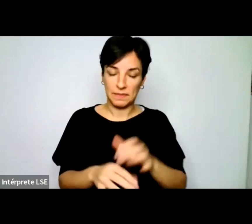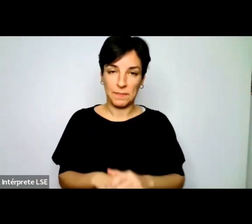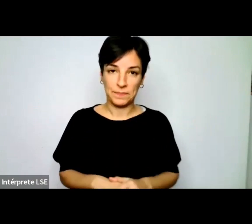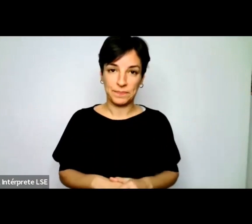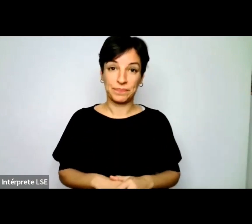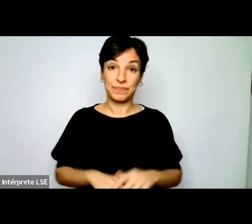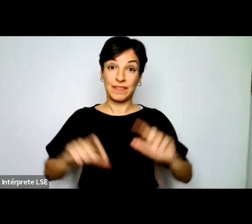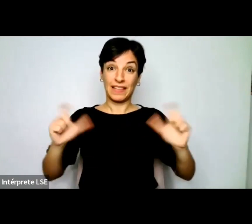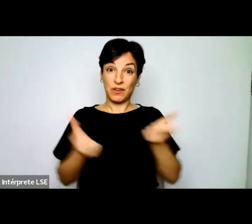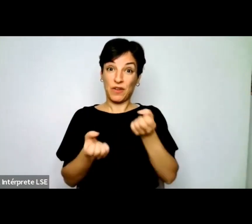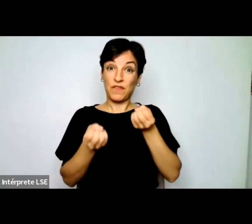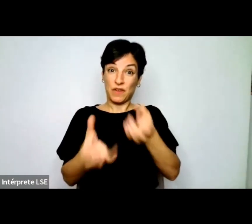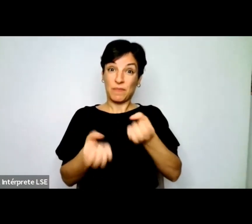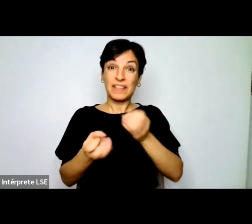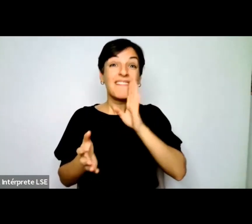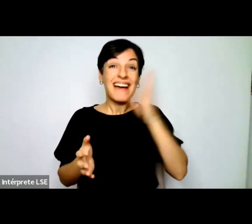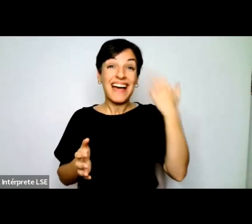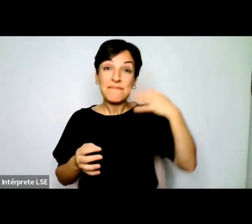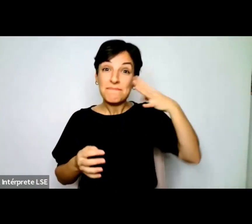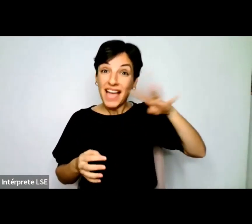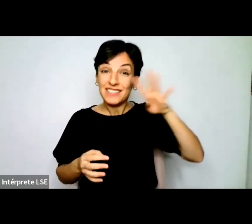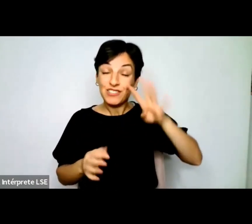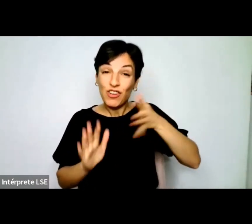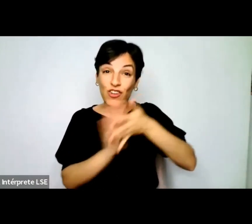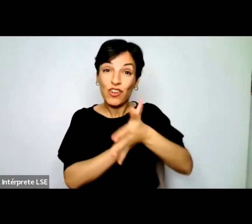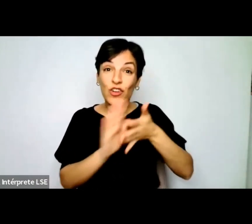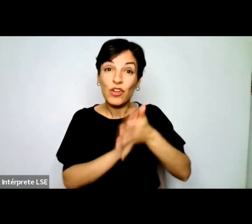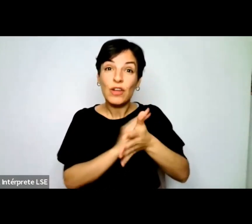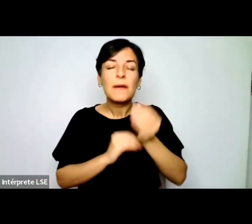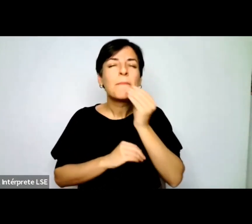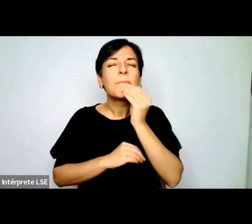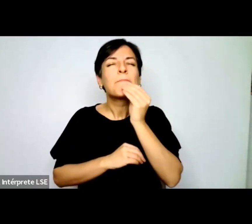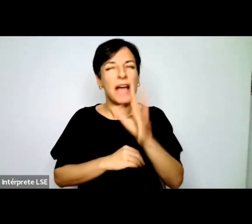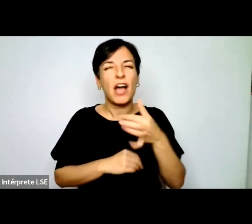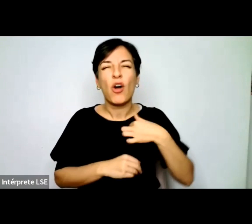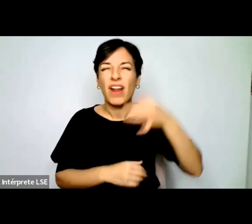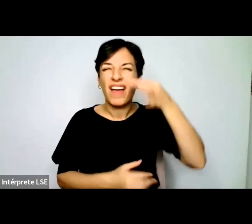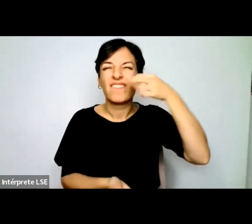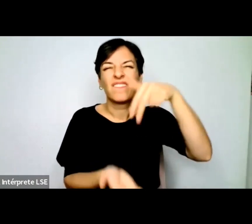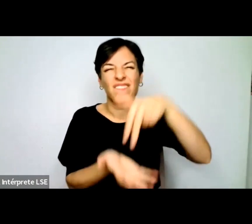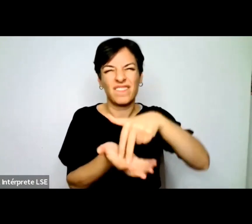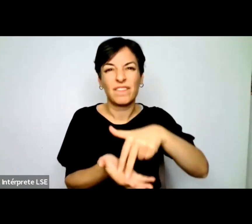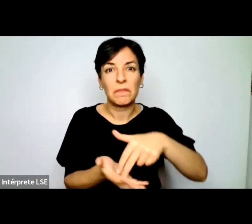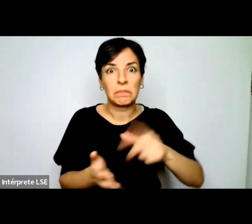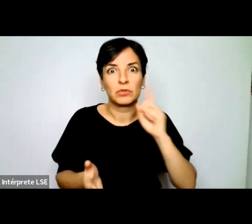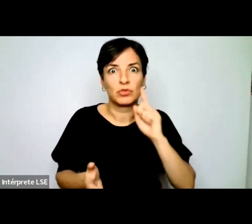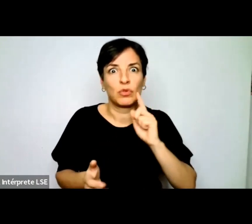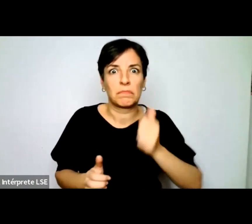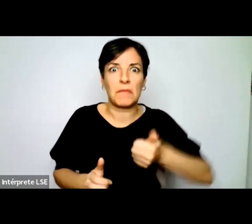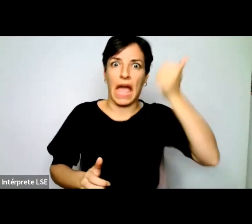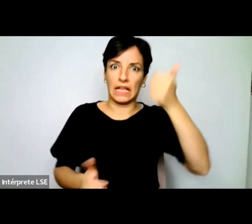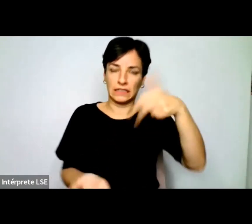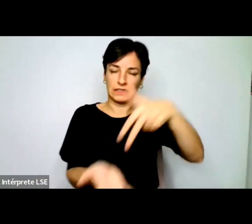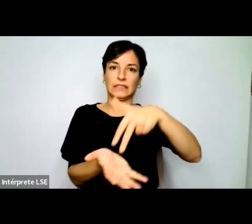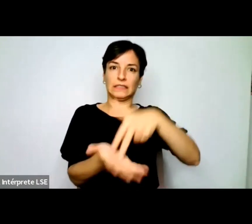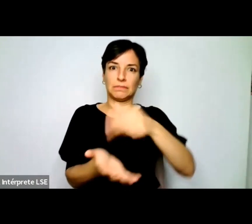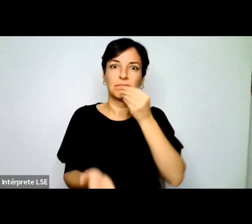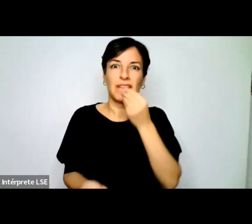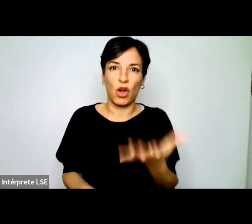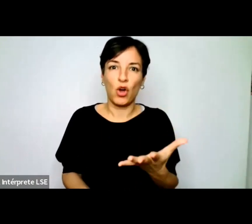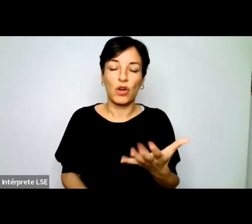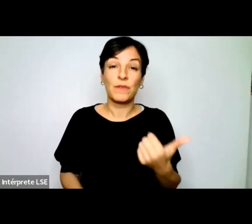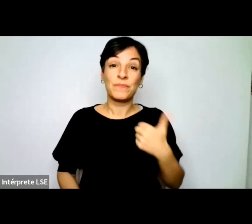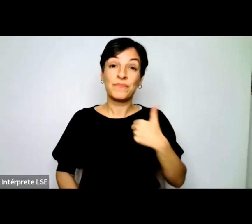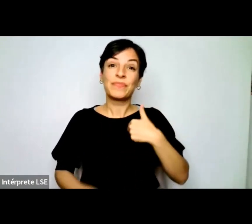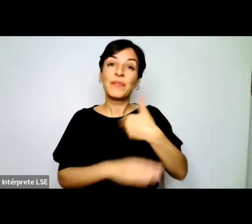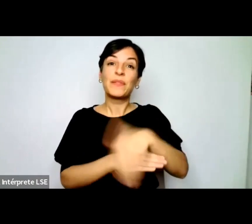informativa, como comentaba antes Marisol, lo ideal es que sea de manera presencial, más en vuestro caso. Nosotros estamos enfrente de los juzgados de